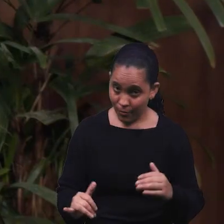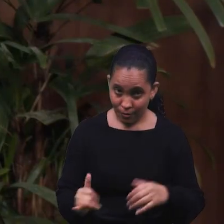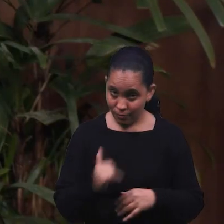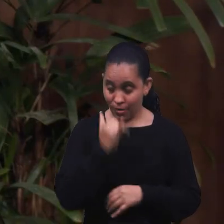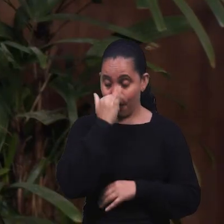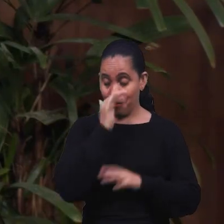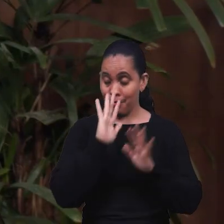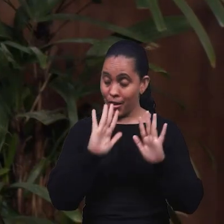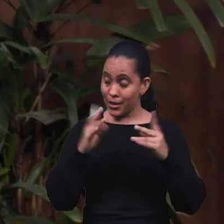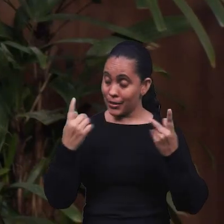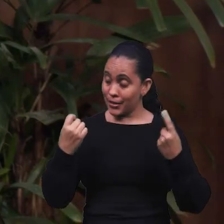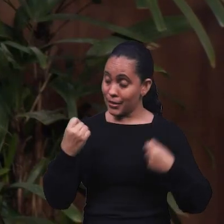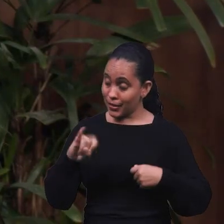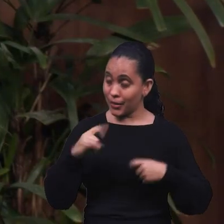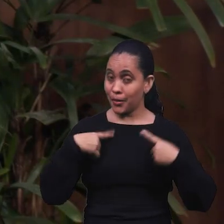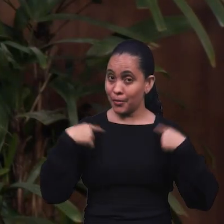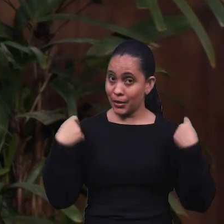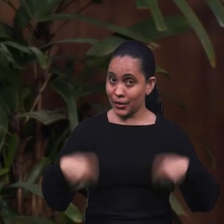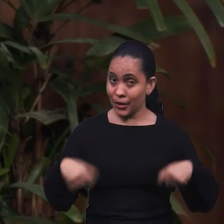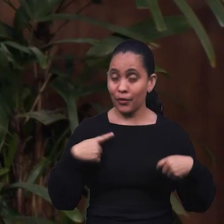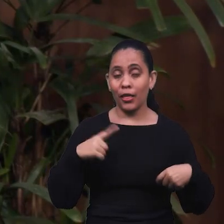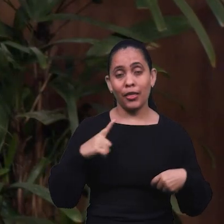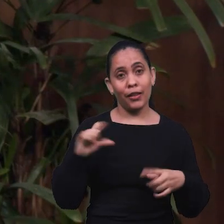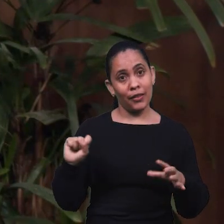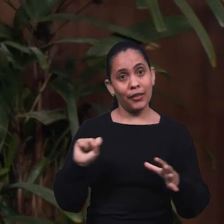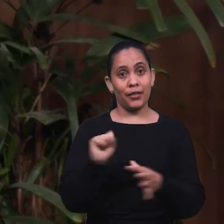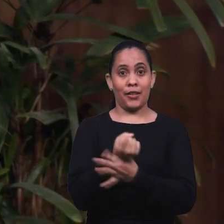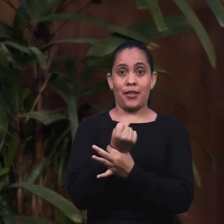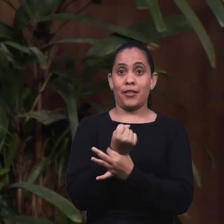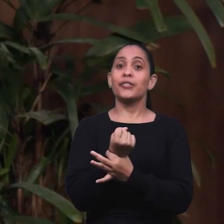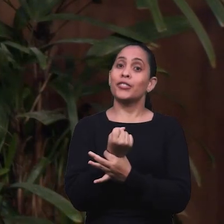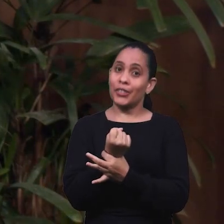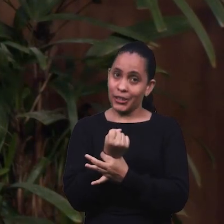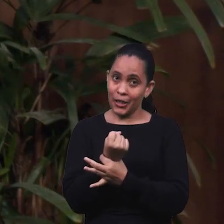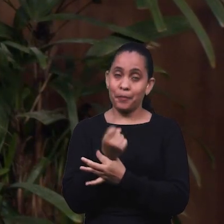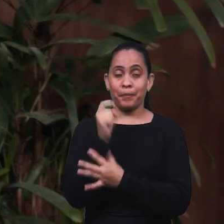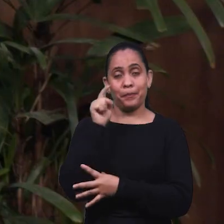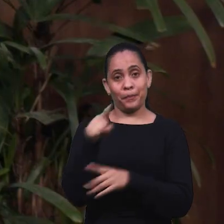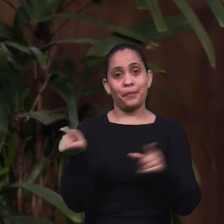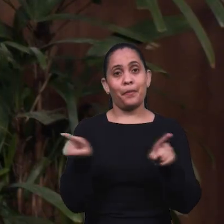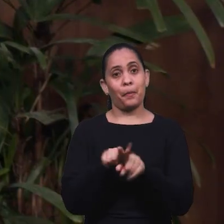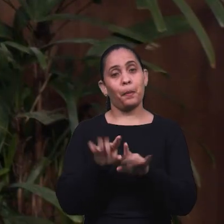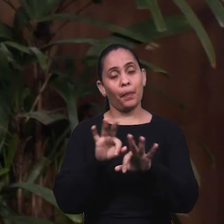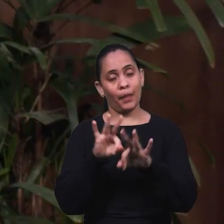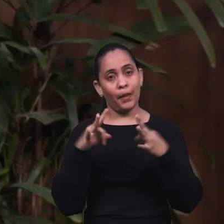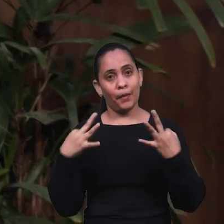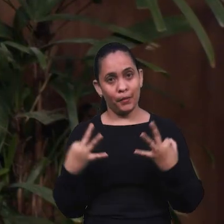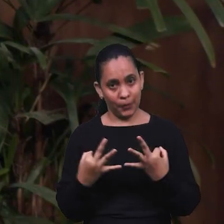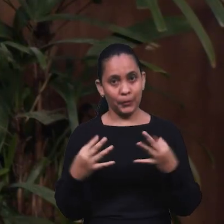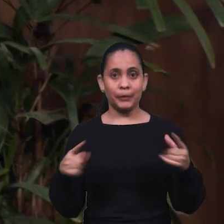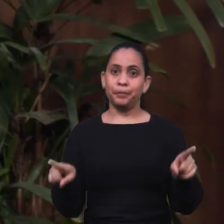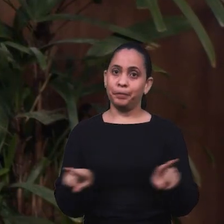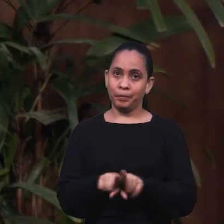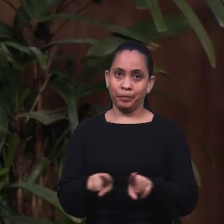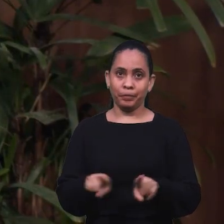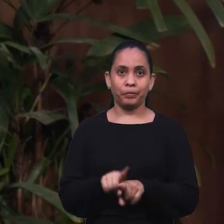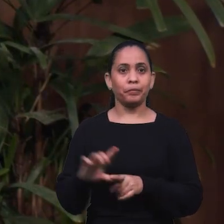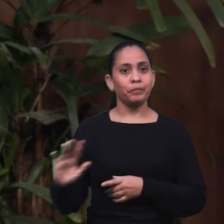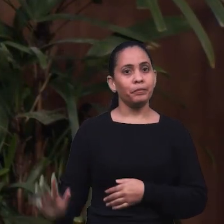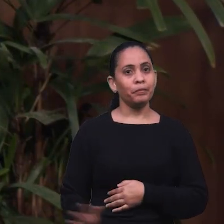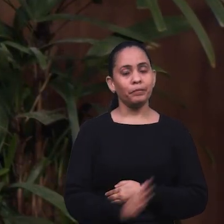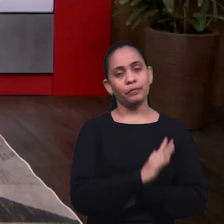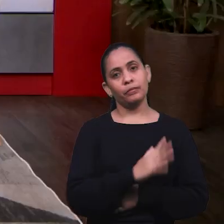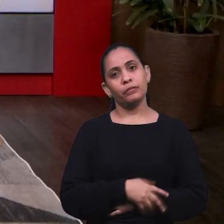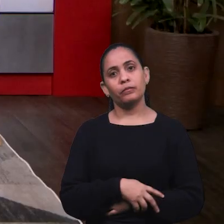vier a acontecer a necessidade, vocês vão ter essa garantia aí, né, para você e também para sua família, no caso da da pensão, né.